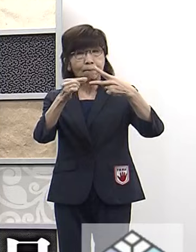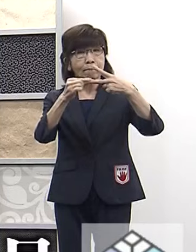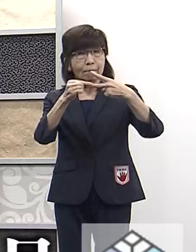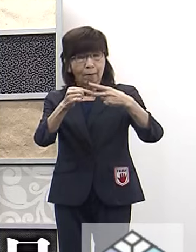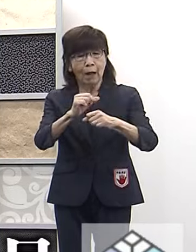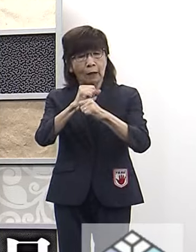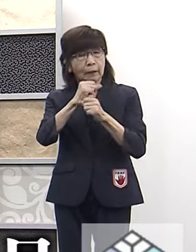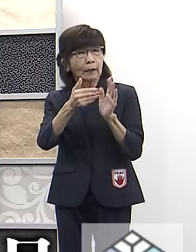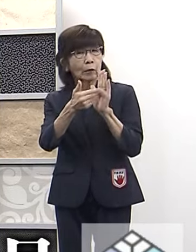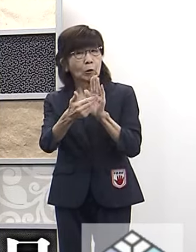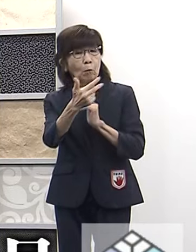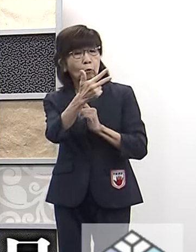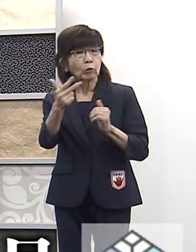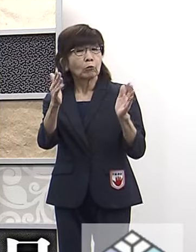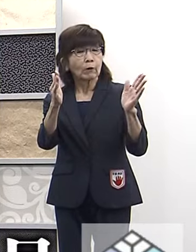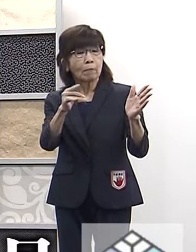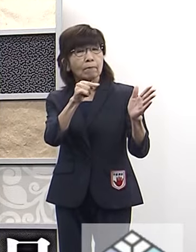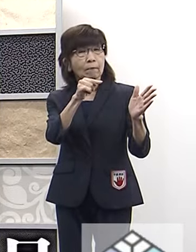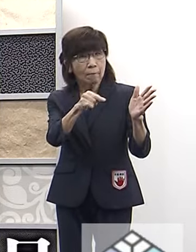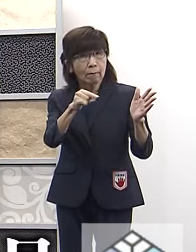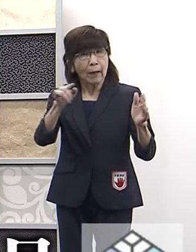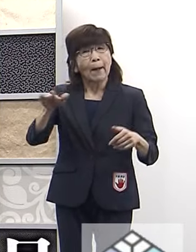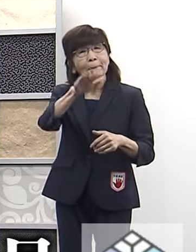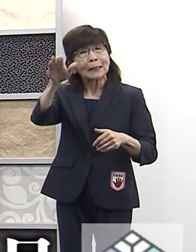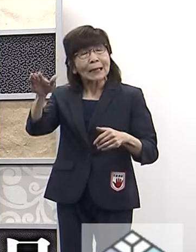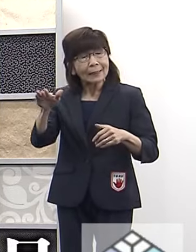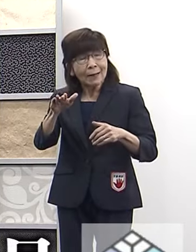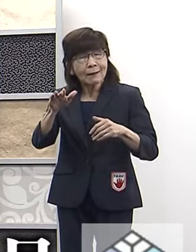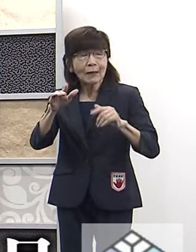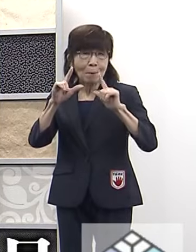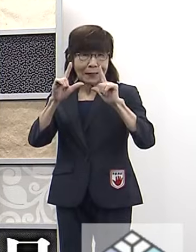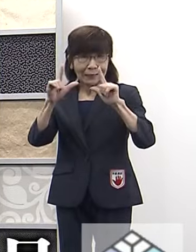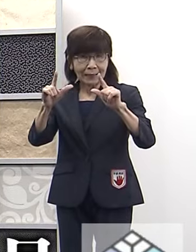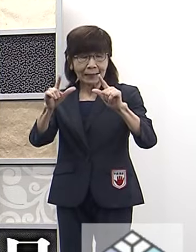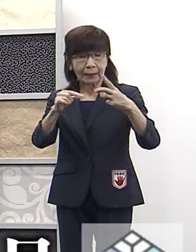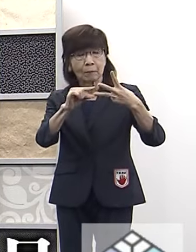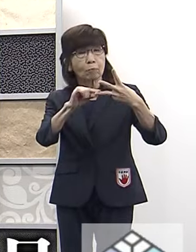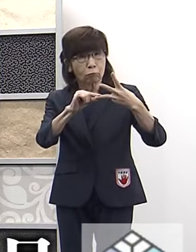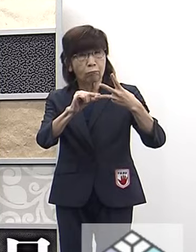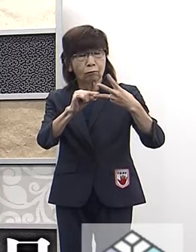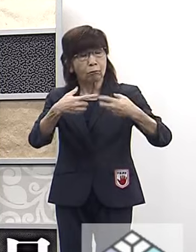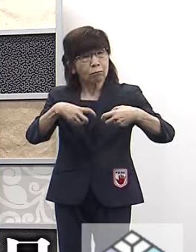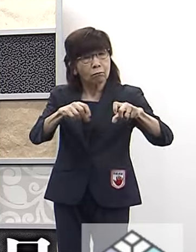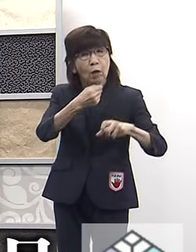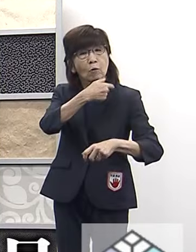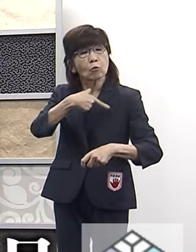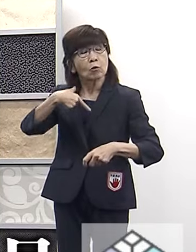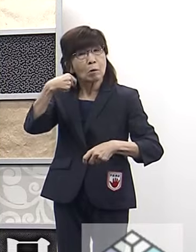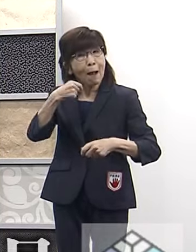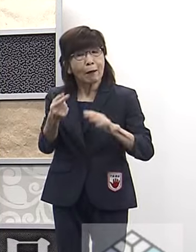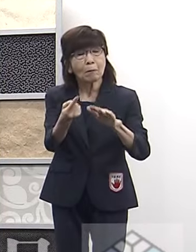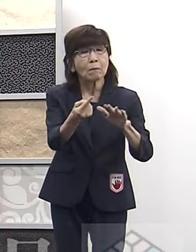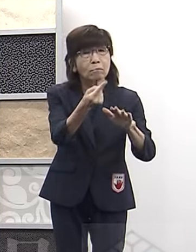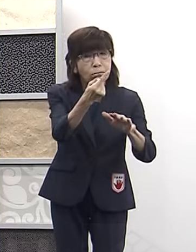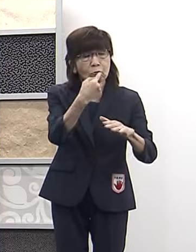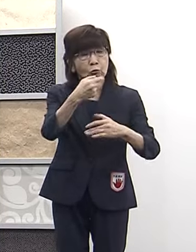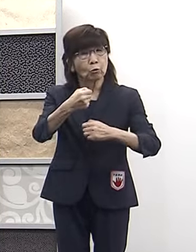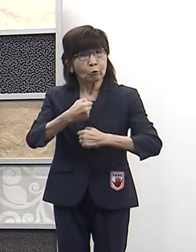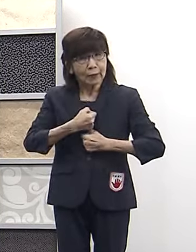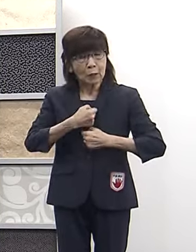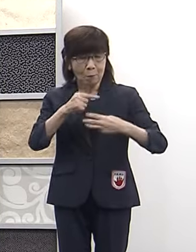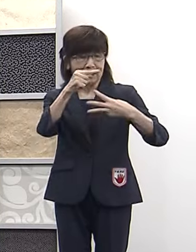予防週間に向けて県民の皆様へのメッセージについて、熊の出没に対する注意喚起の強化についての3